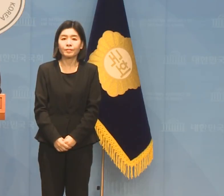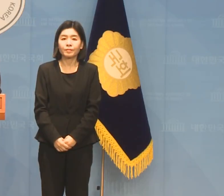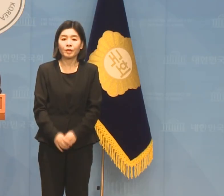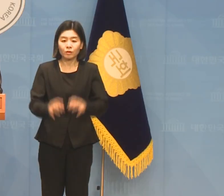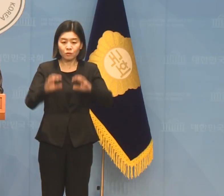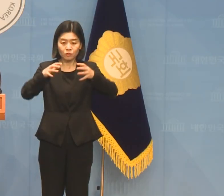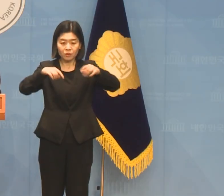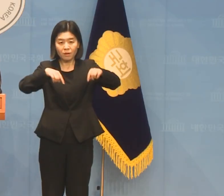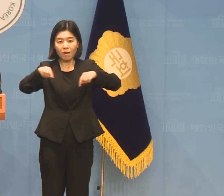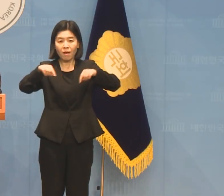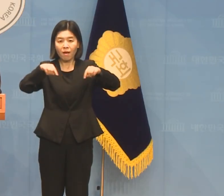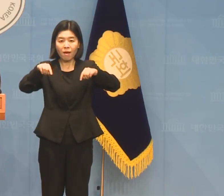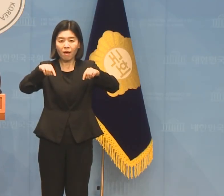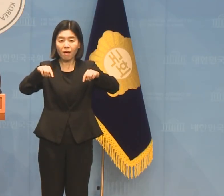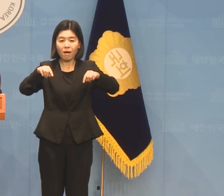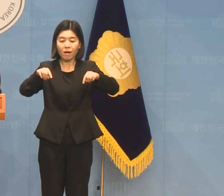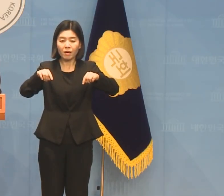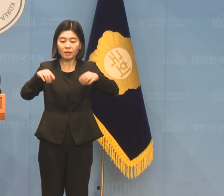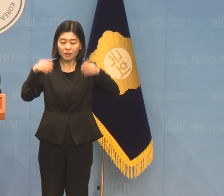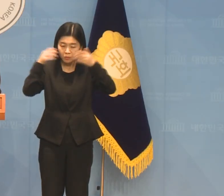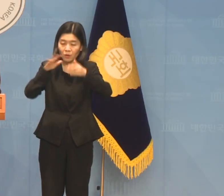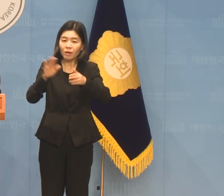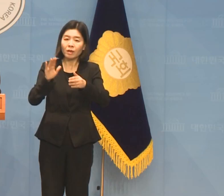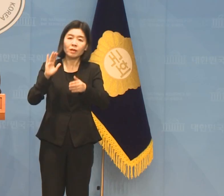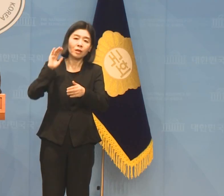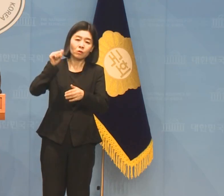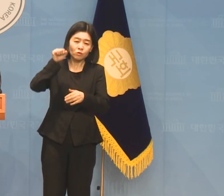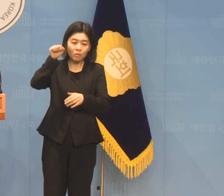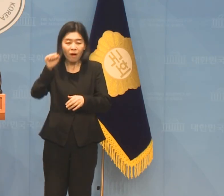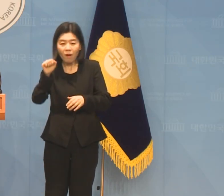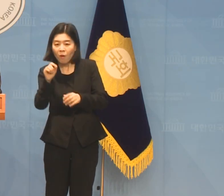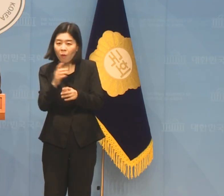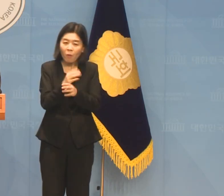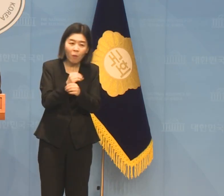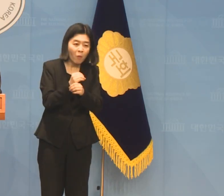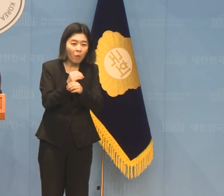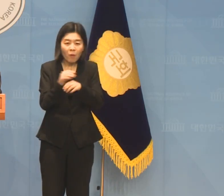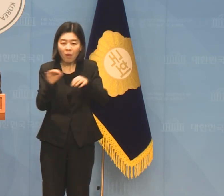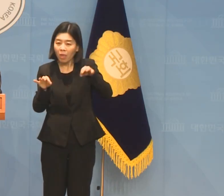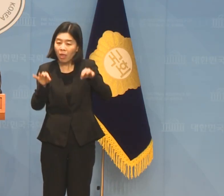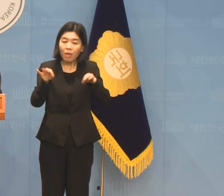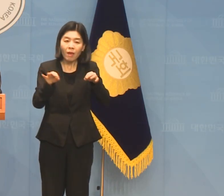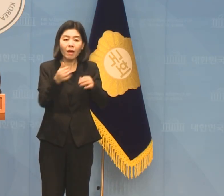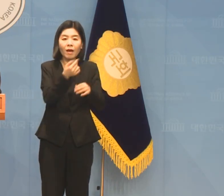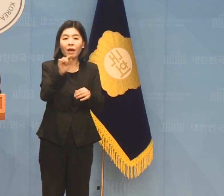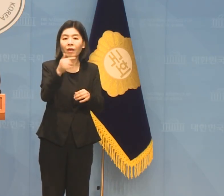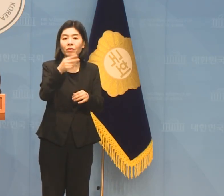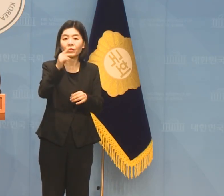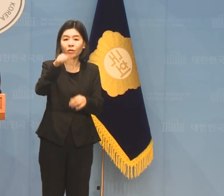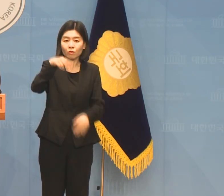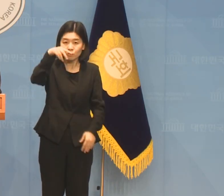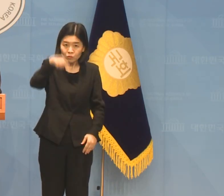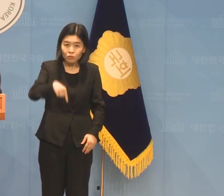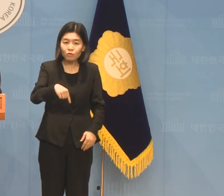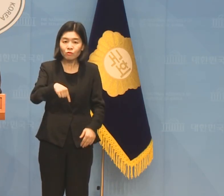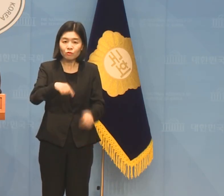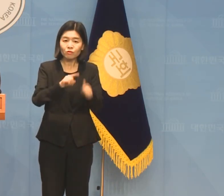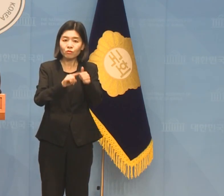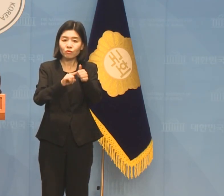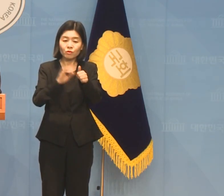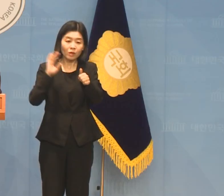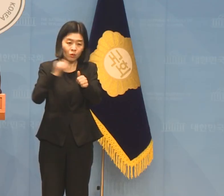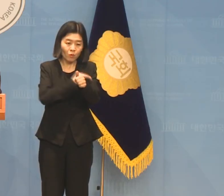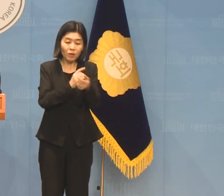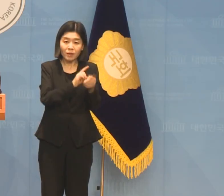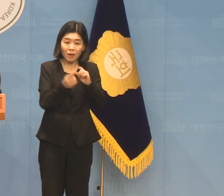국정은 뒷전이고 대선 출마만 저울질하는 한덕수 권한 대행은